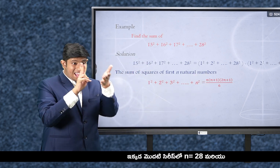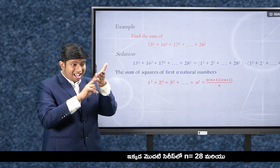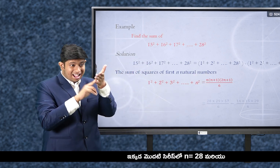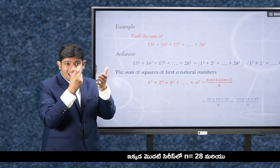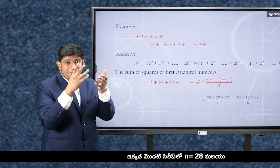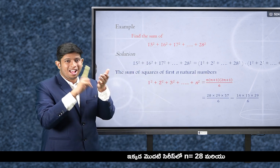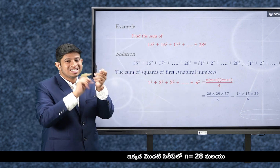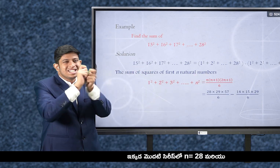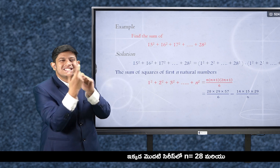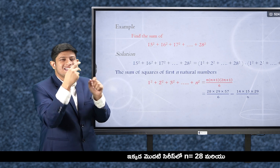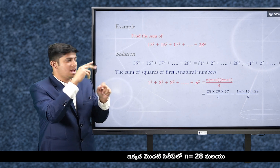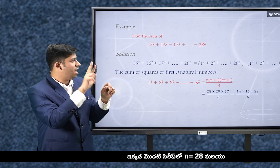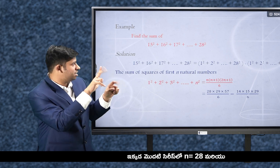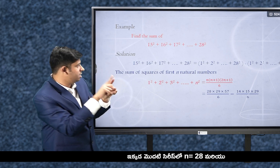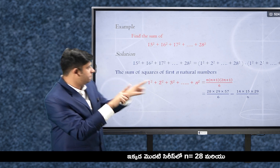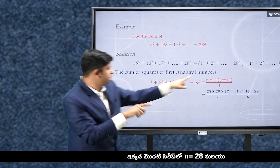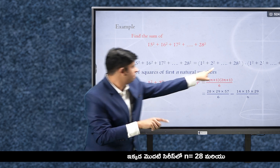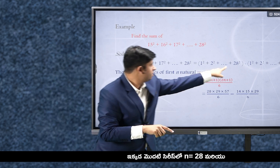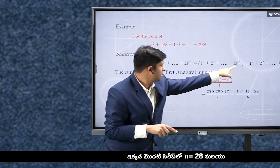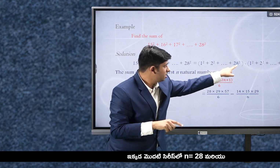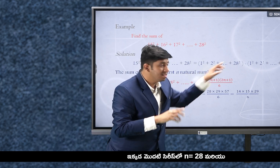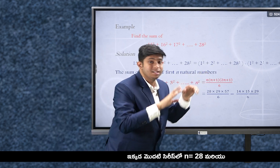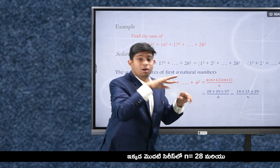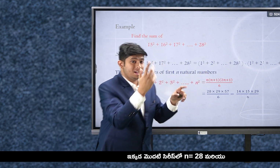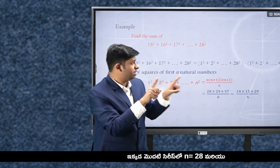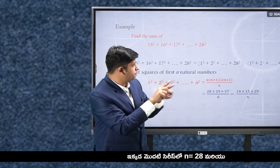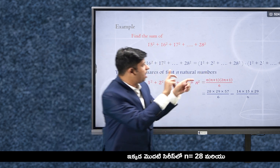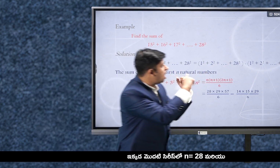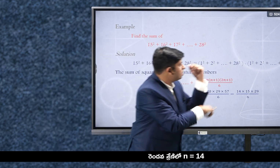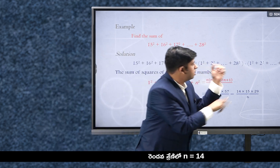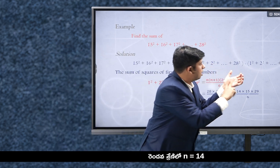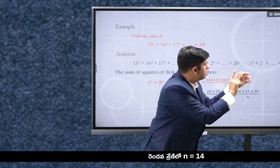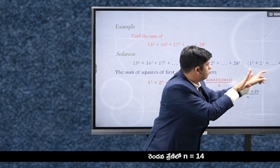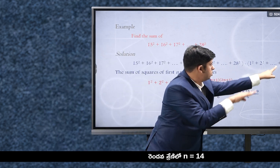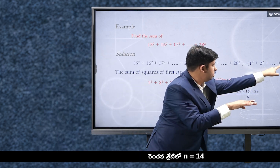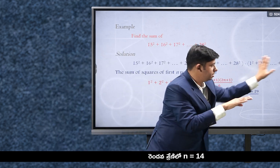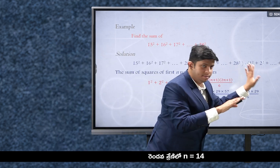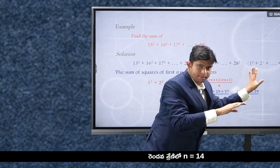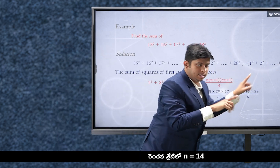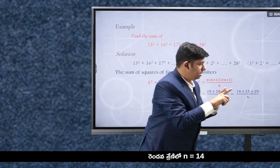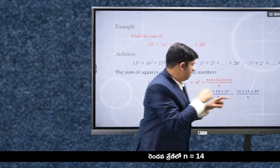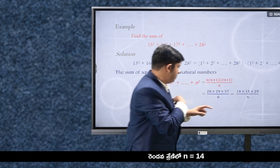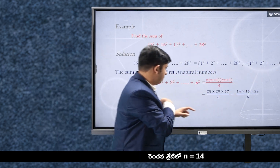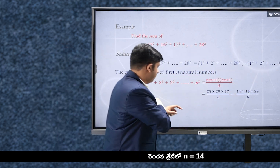ఇక్కడ మొదటి సిరీస్లో n ఈజ్ ఈక్వల్ టు 28 మరియు రెండవ సిరీస్లో n ఈజ్ ఈక్వల్ టు